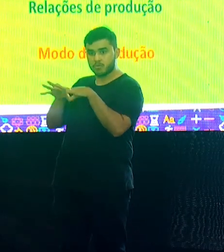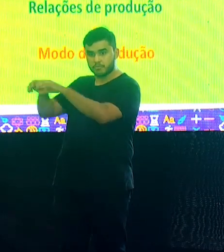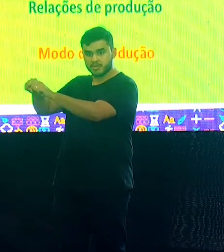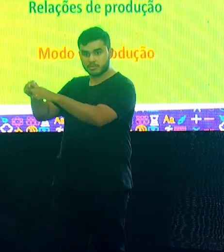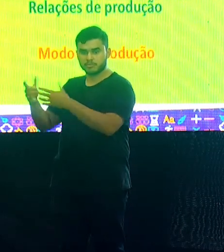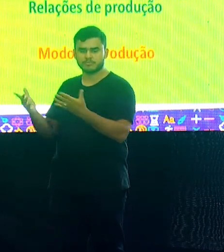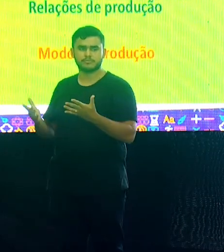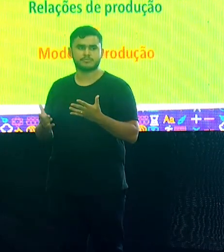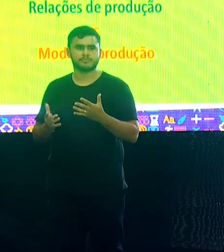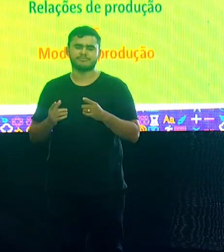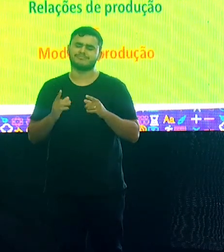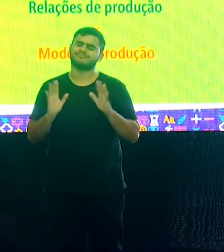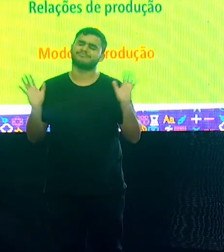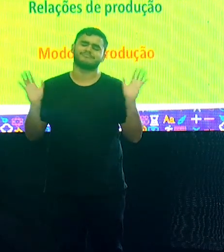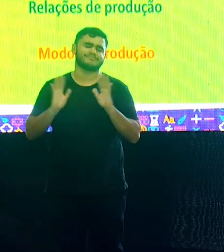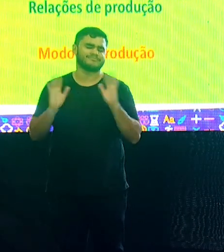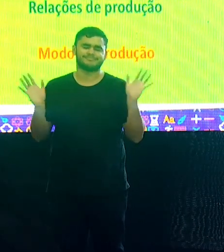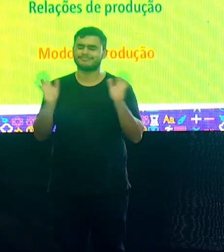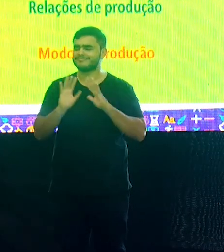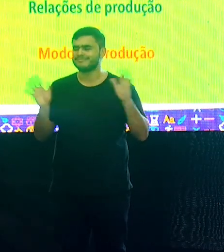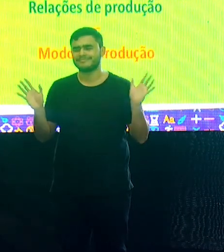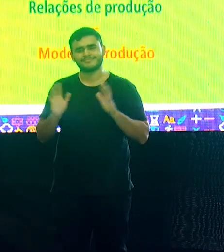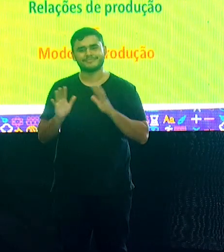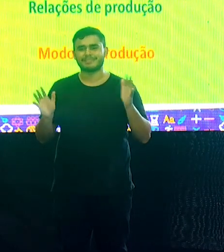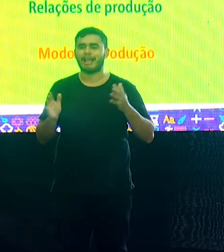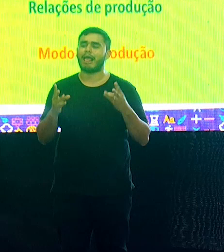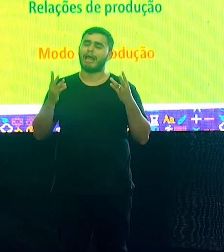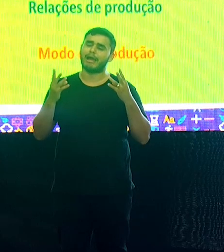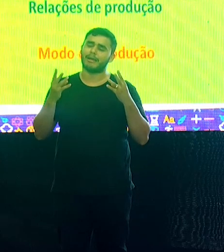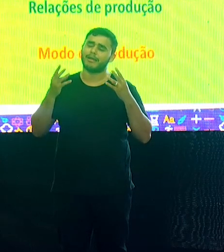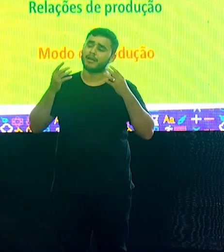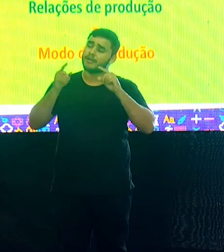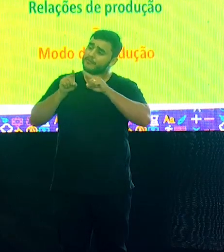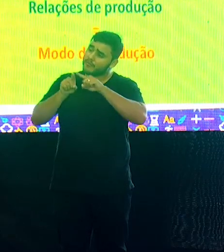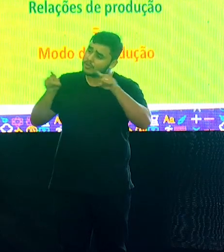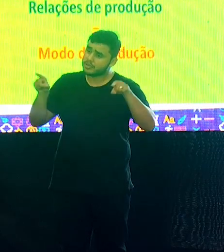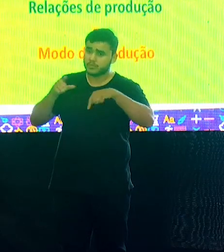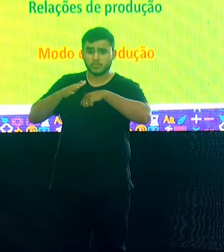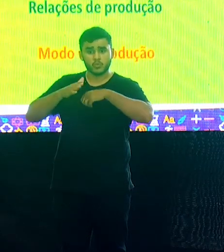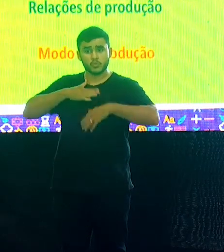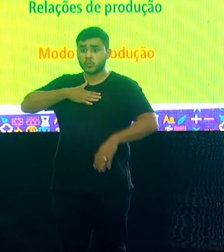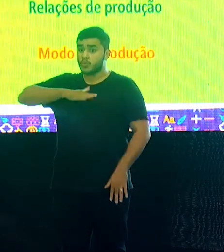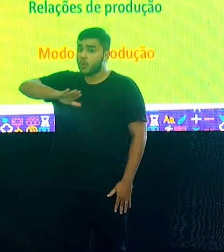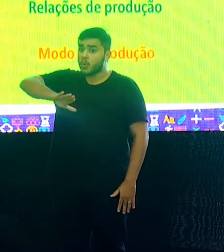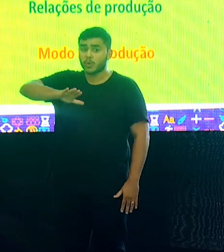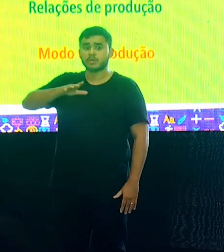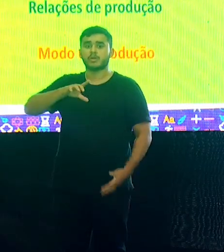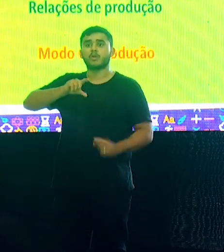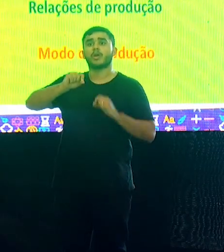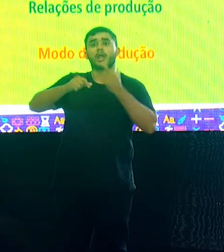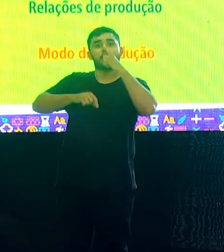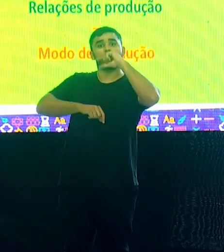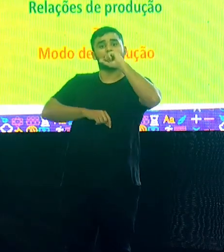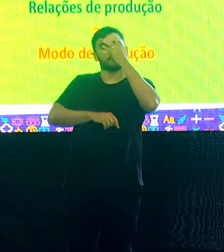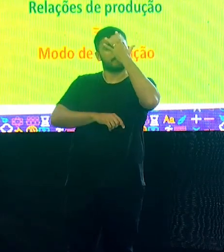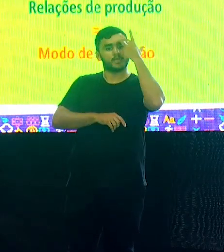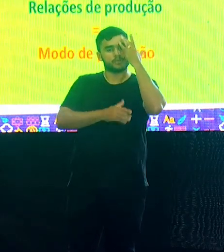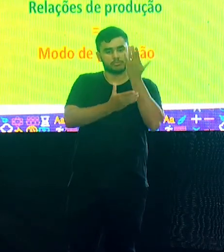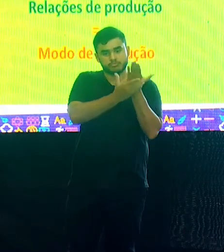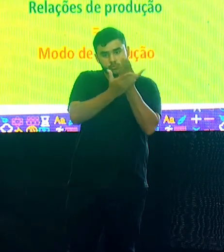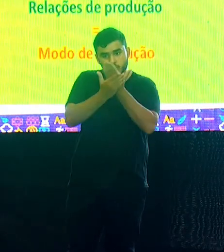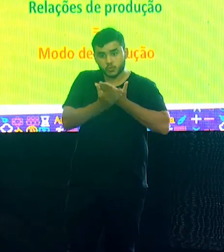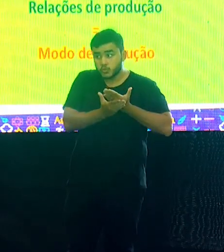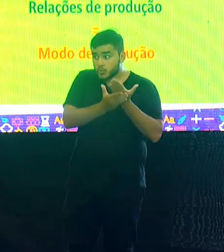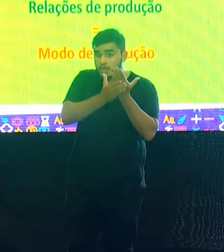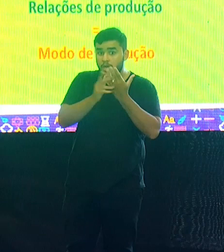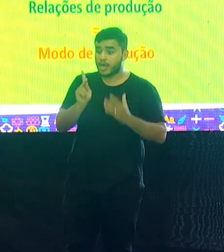só, você tem todo o direito de não gostar de uma teoria, de um pensador, mas isso não